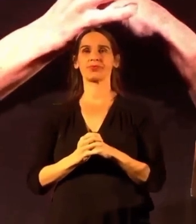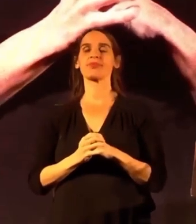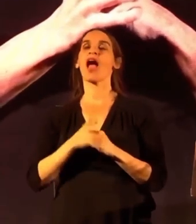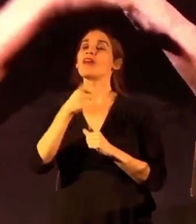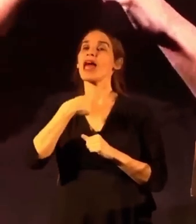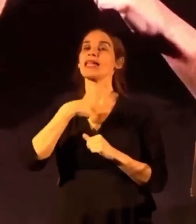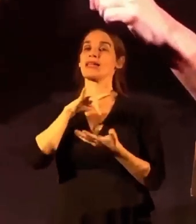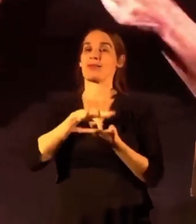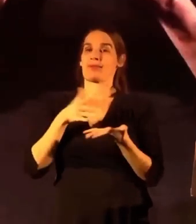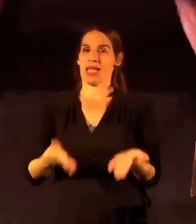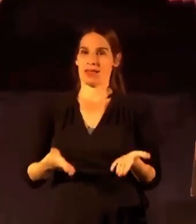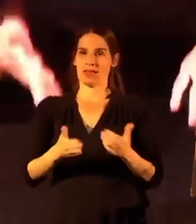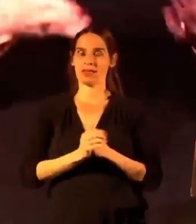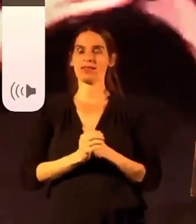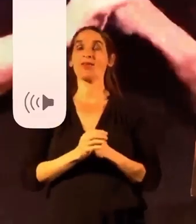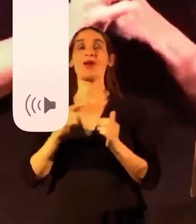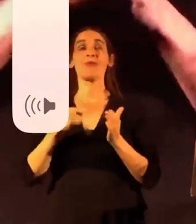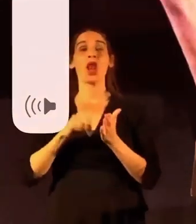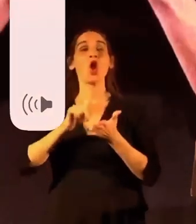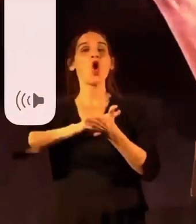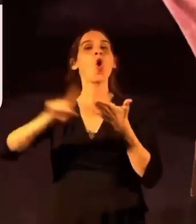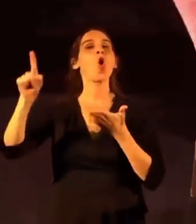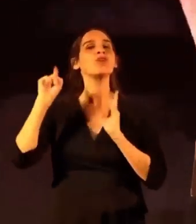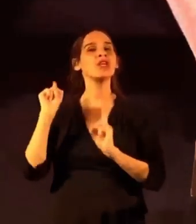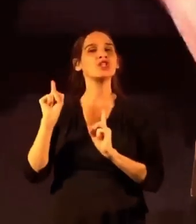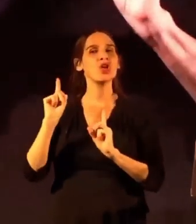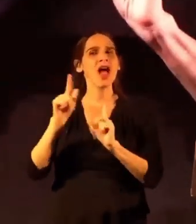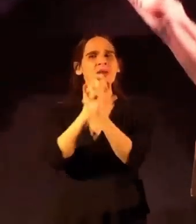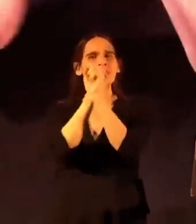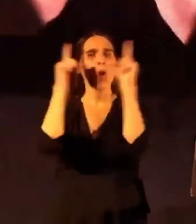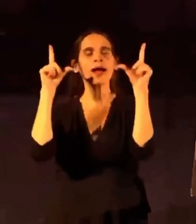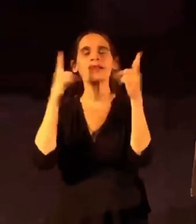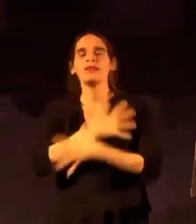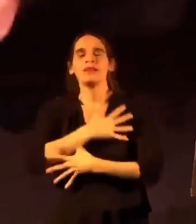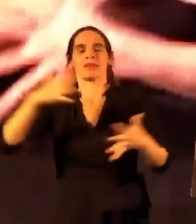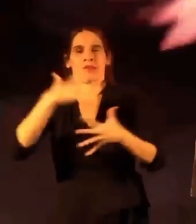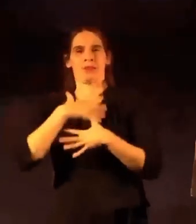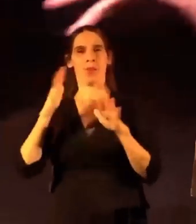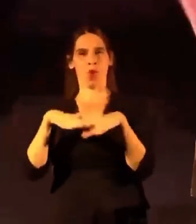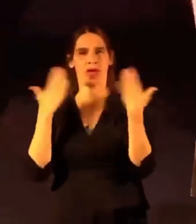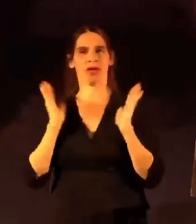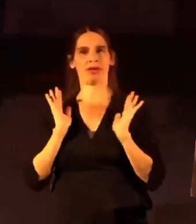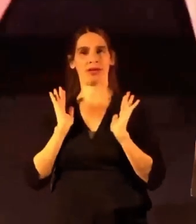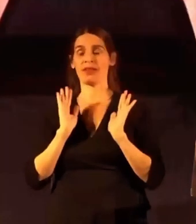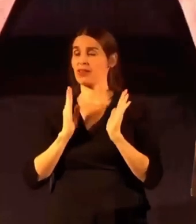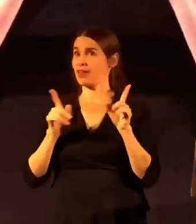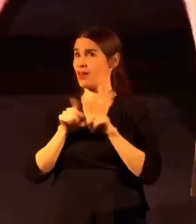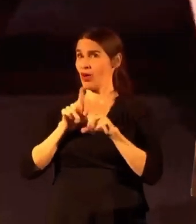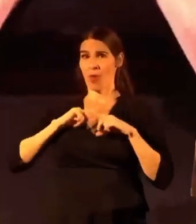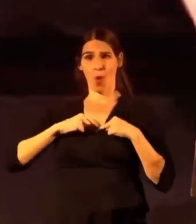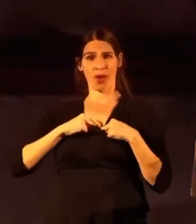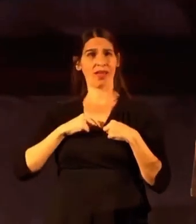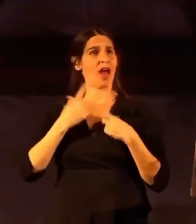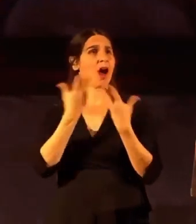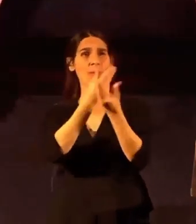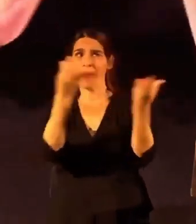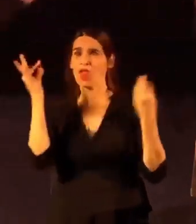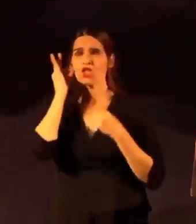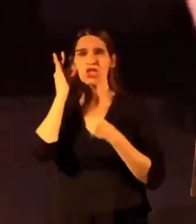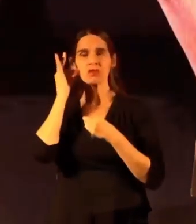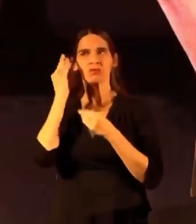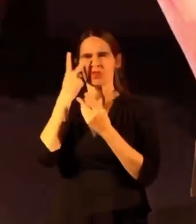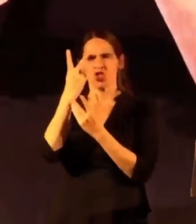אבל אני פה כי כבר חודש שאני מתעוררת בבהלה בבוקר. כמוני, נשים רבות אשר